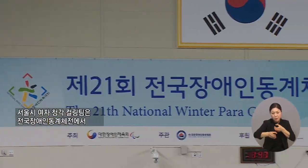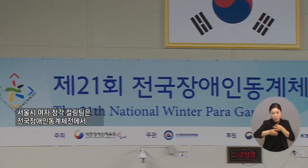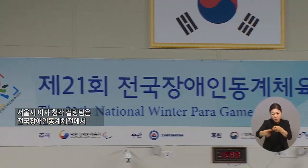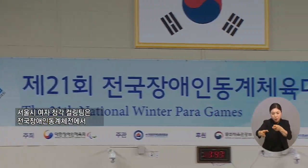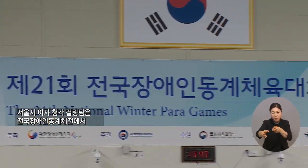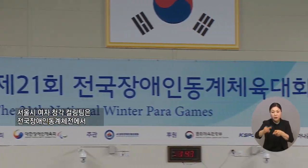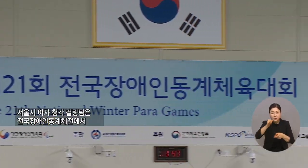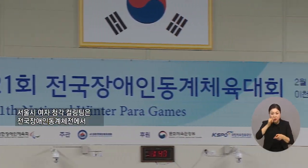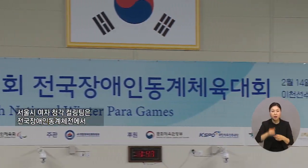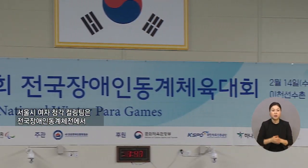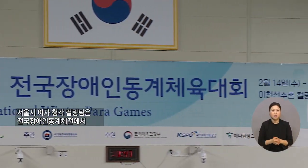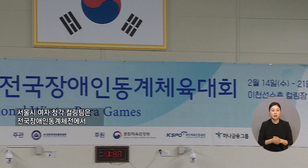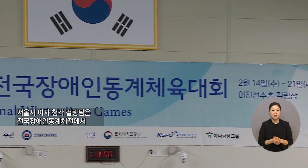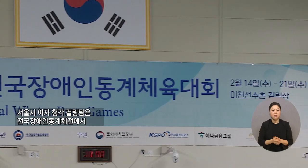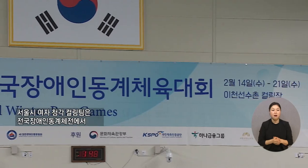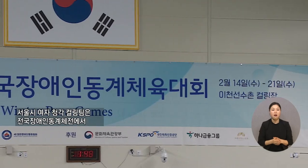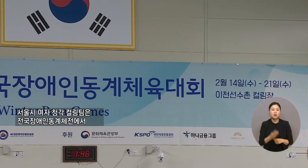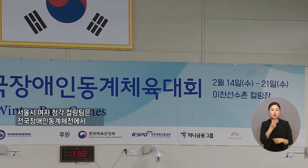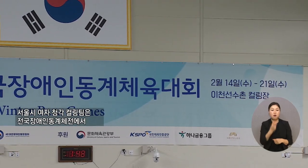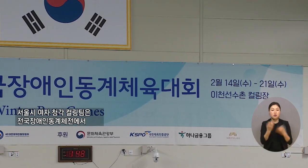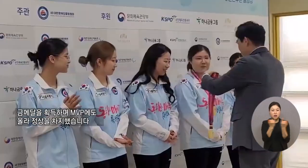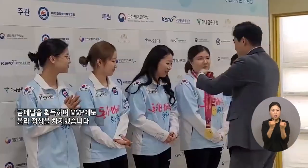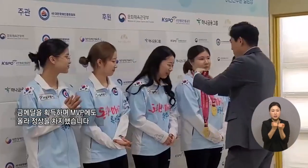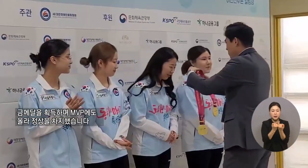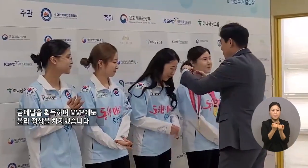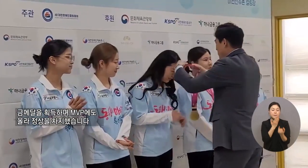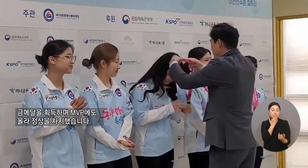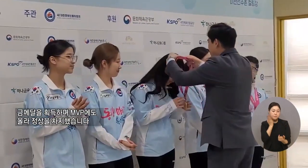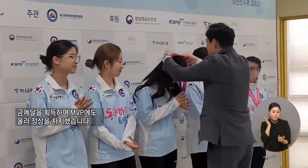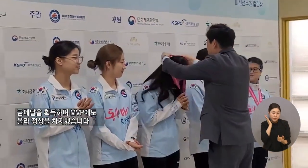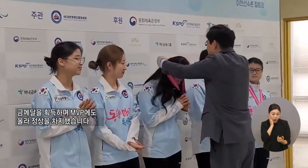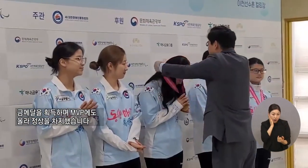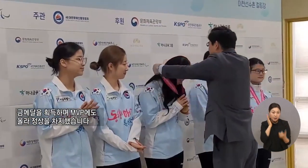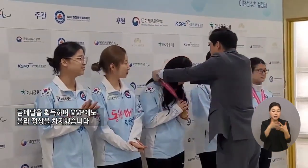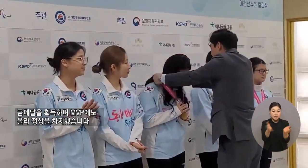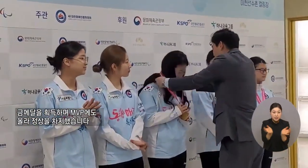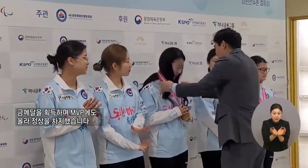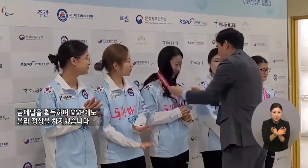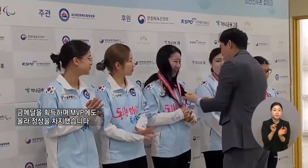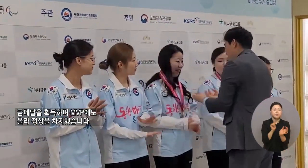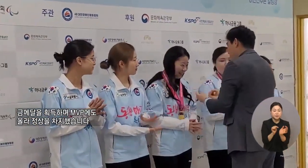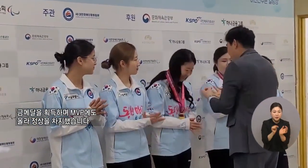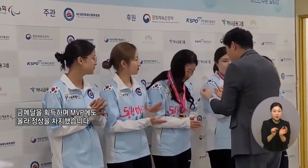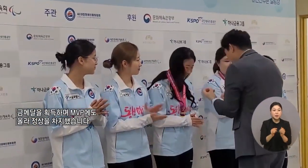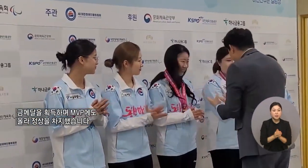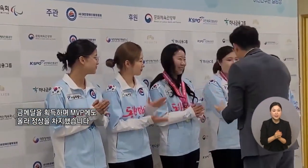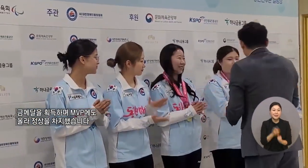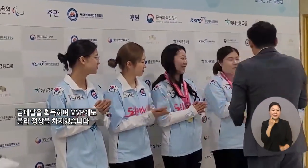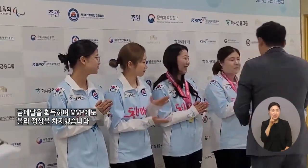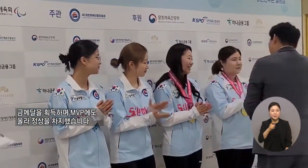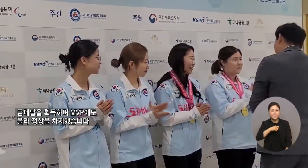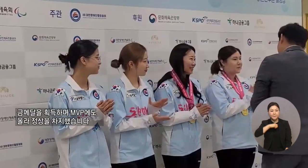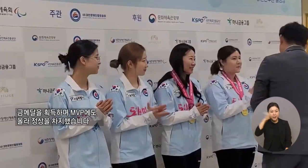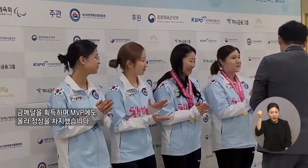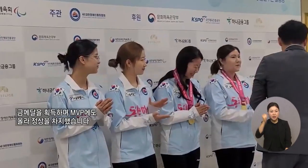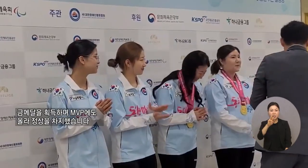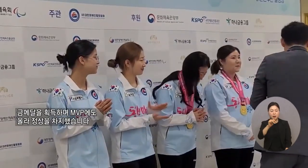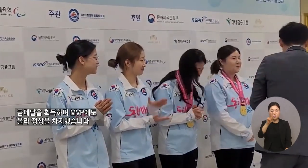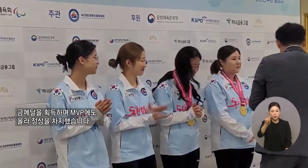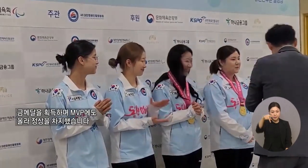자 청각 컬링 팀은 전국 장애인 동계 전에서 금메달을 획득하며 MVP 올라 정상을